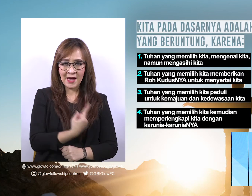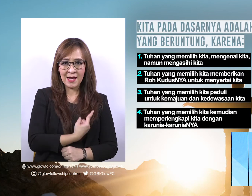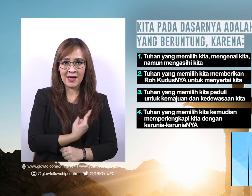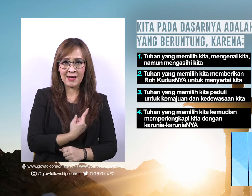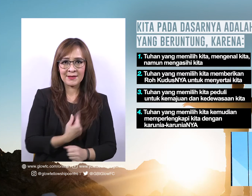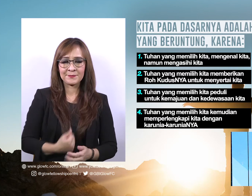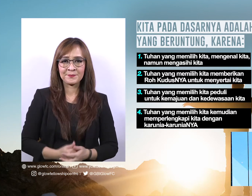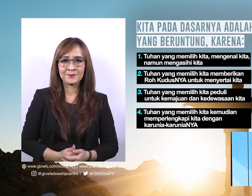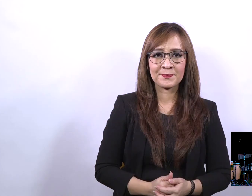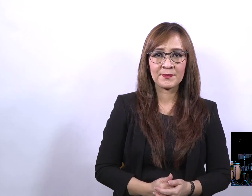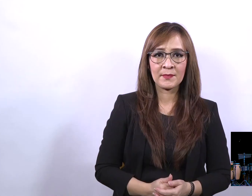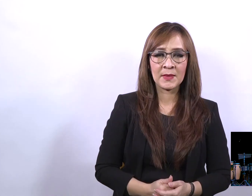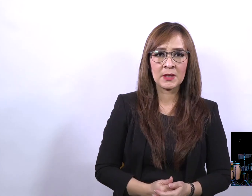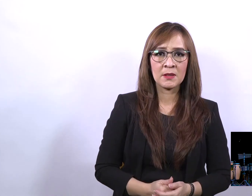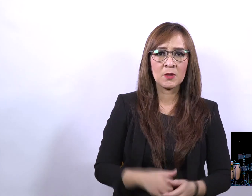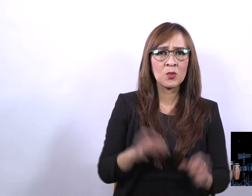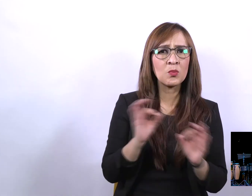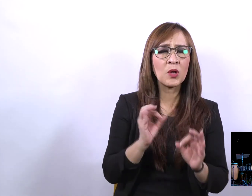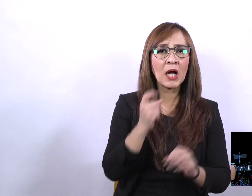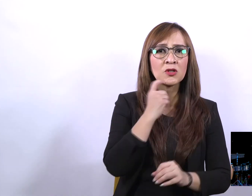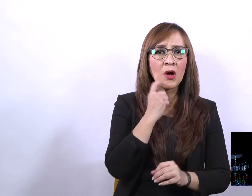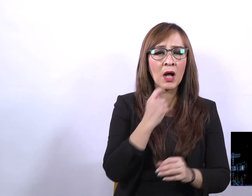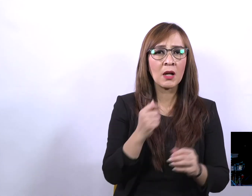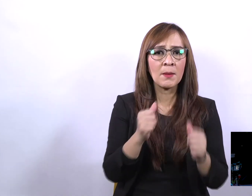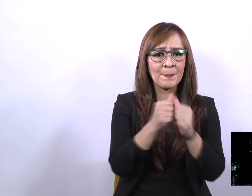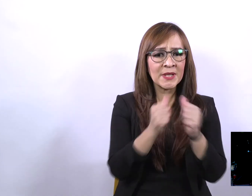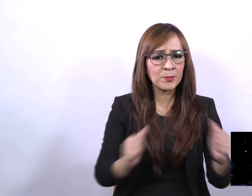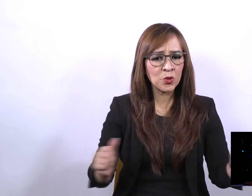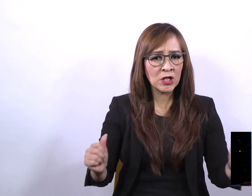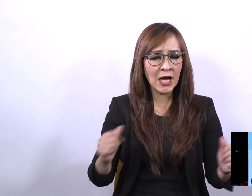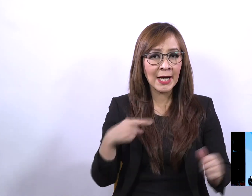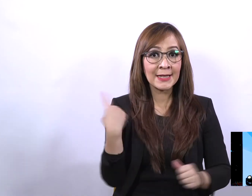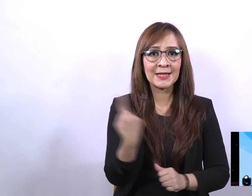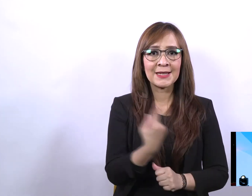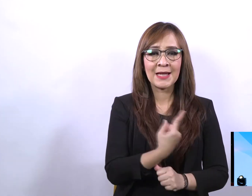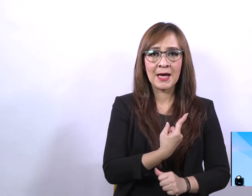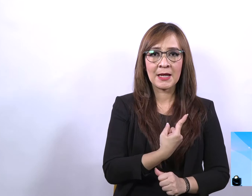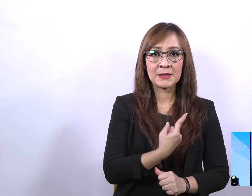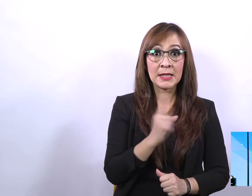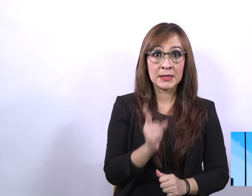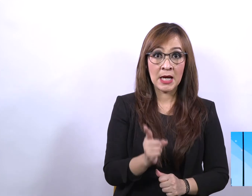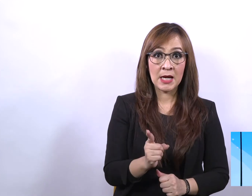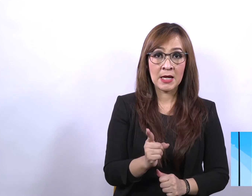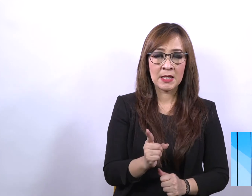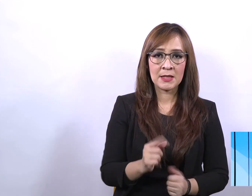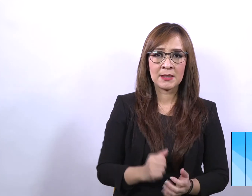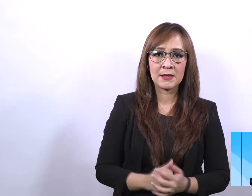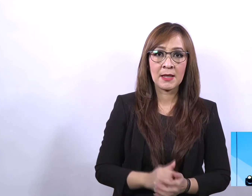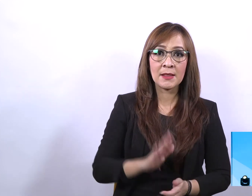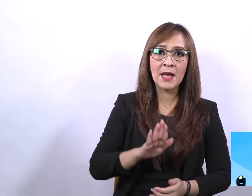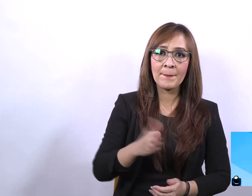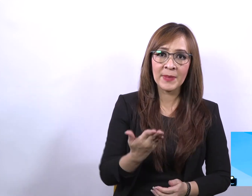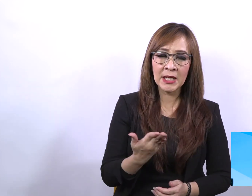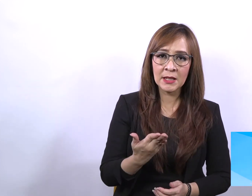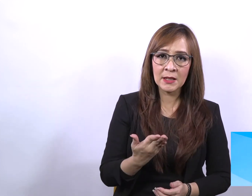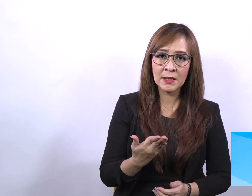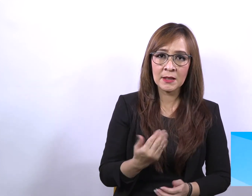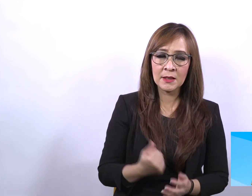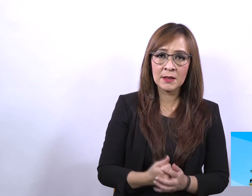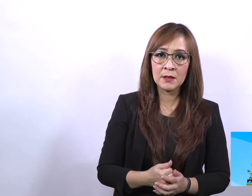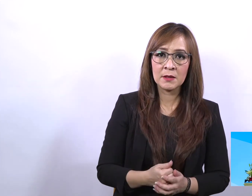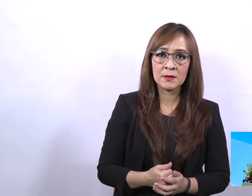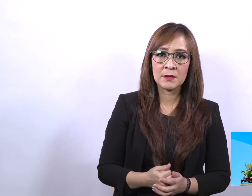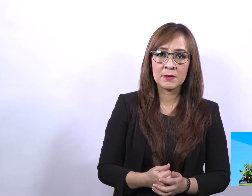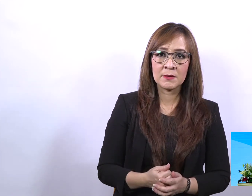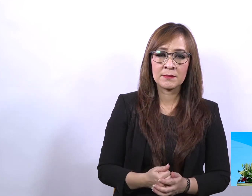uh bukan hanya memperlengkapi kita dengan buah-buah roh kudus Hai tapi dia juga